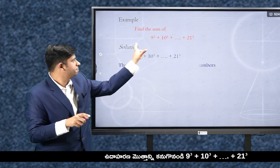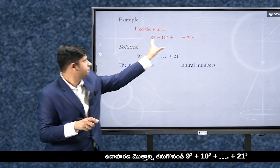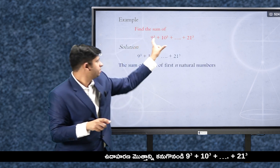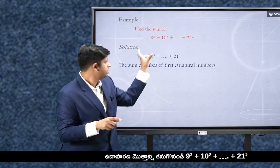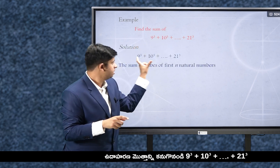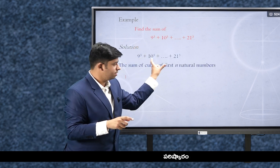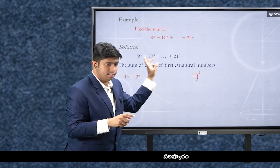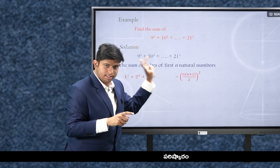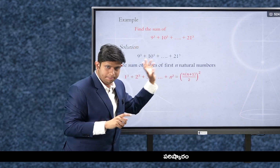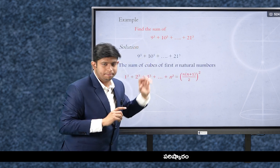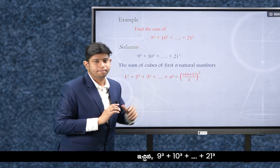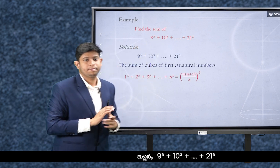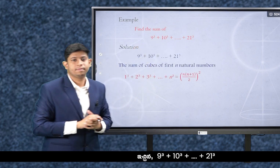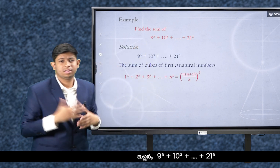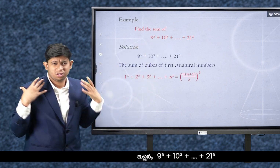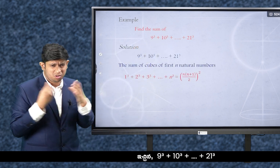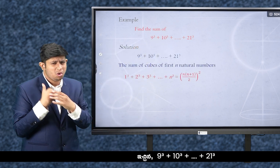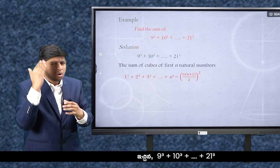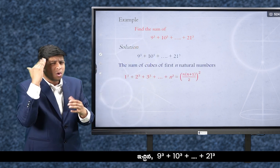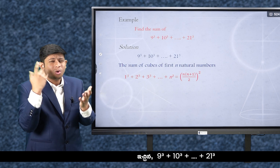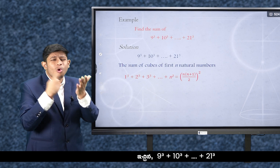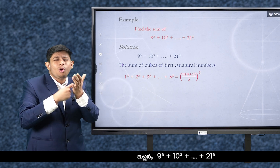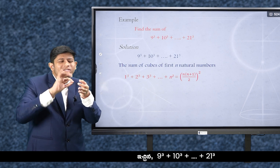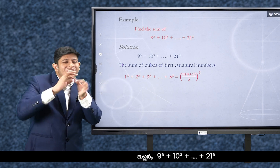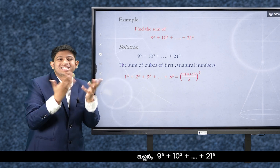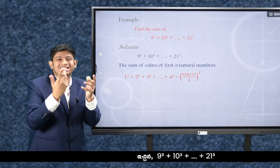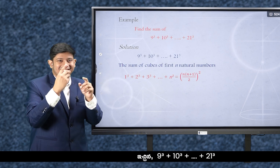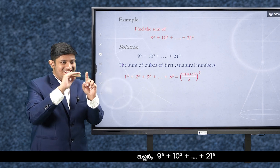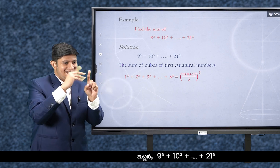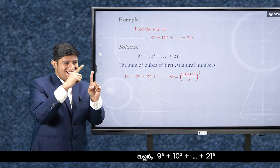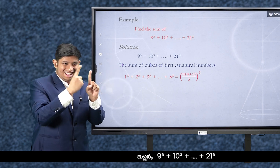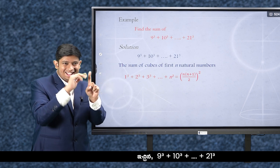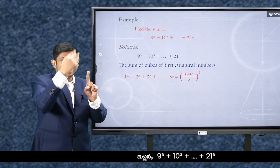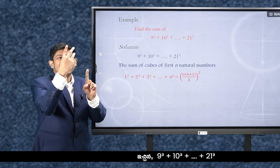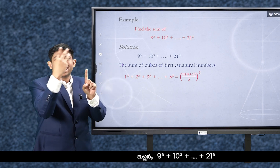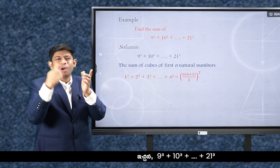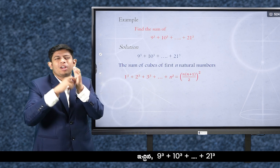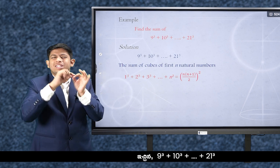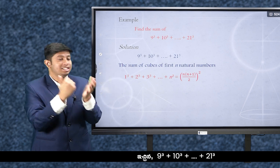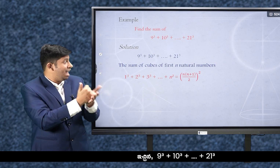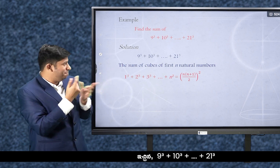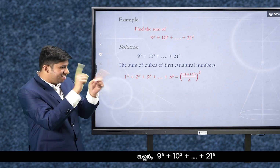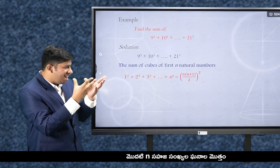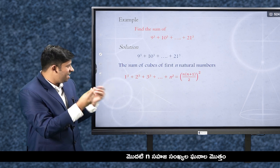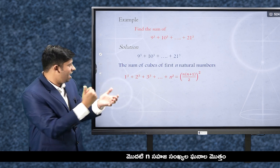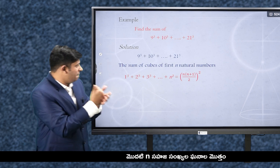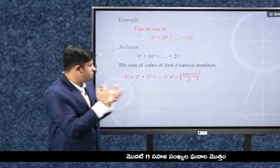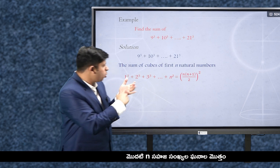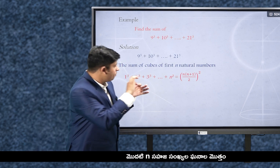క్యూబ్. పరిష్కారం: 9 క్యూబ్ ప్లస్ 10 క్యూబ్ ప్లస్ అండ్ సో ఆన్ ప్లస్ 21 క్యూబ్. మొదటి n సహజ